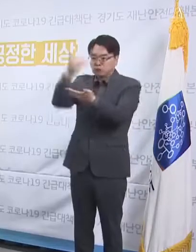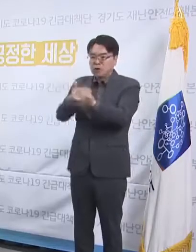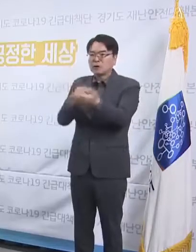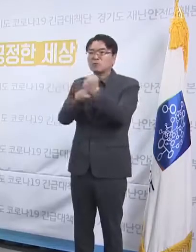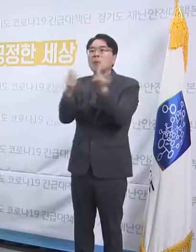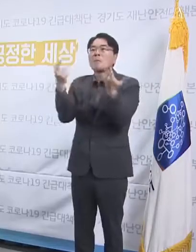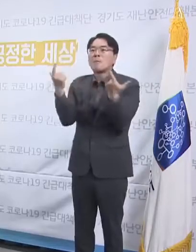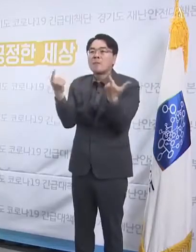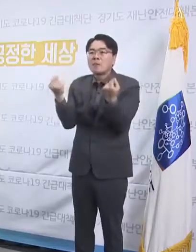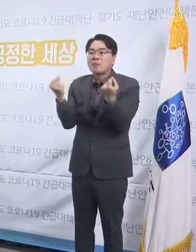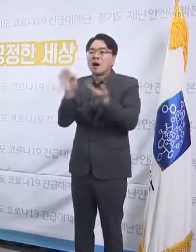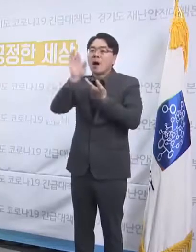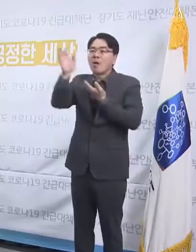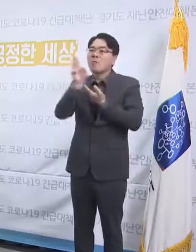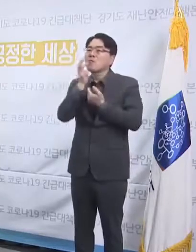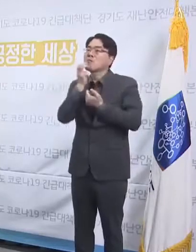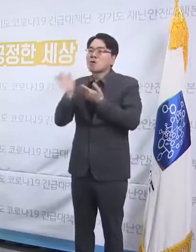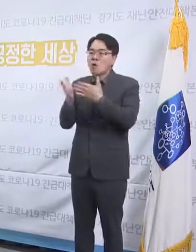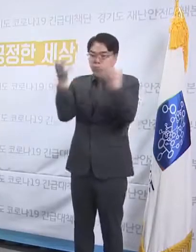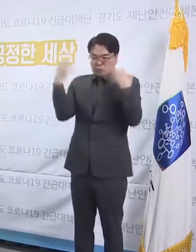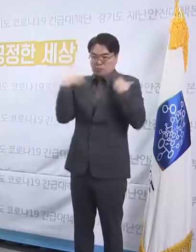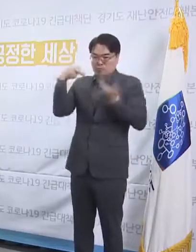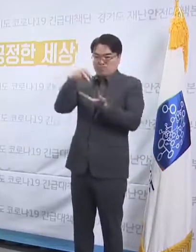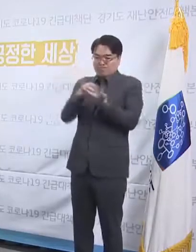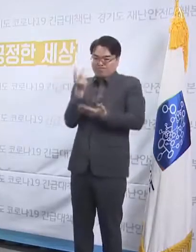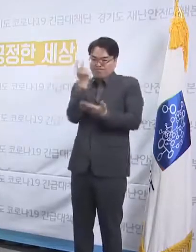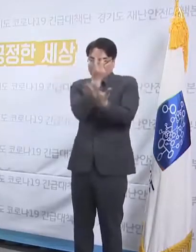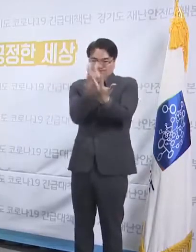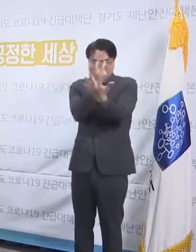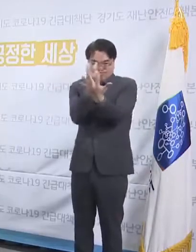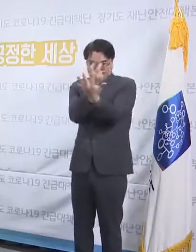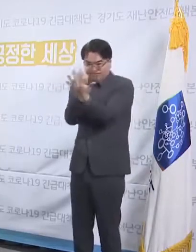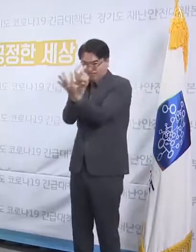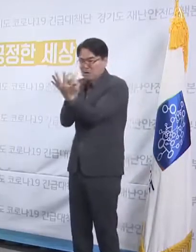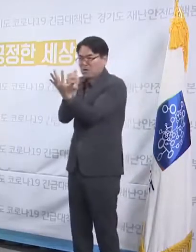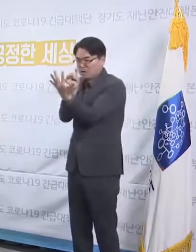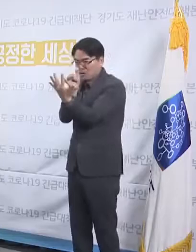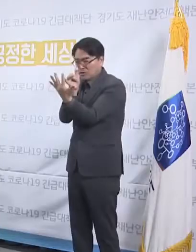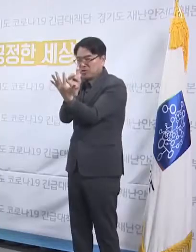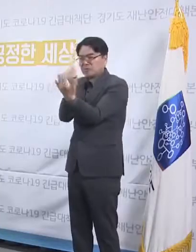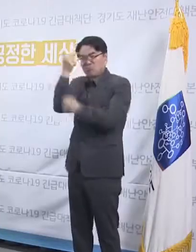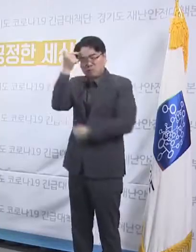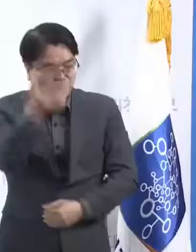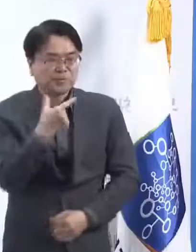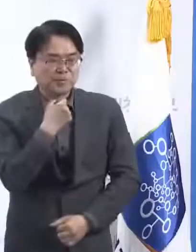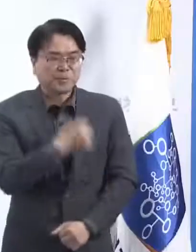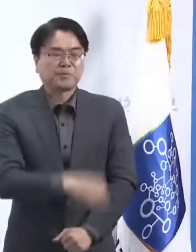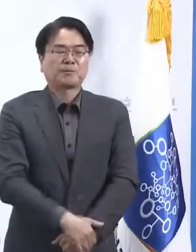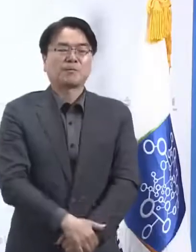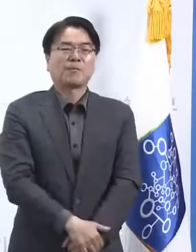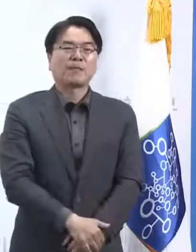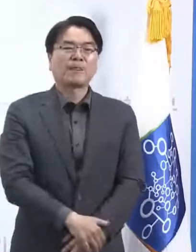차원의 단속 등도 함께 진행되는지 궁금하다는 질문입니다.